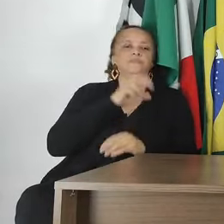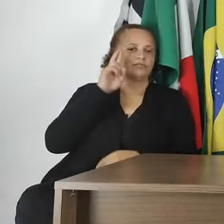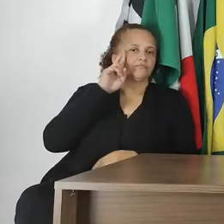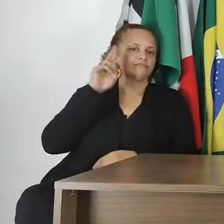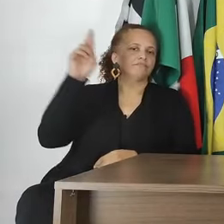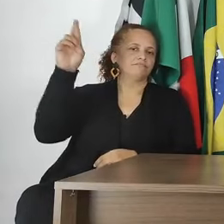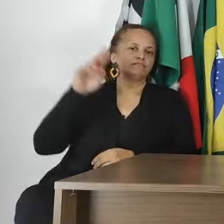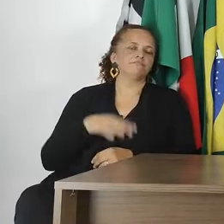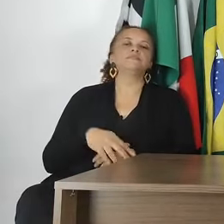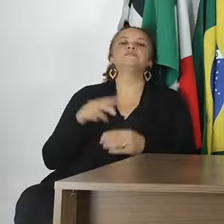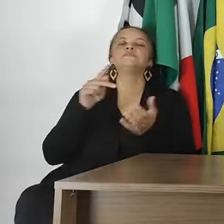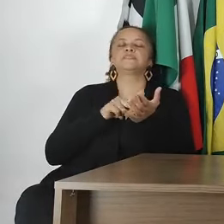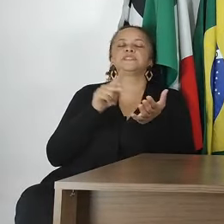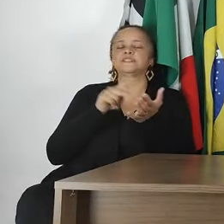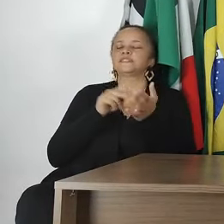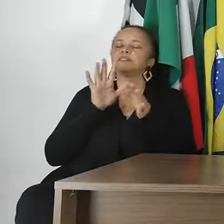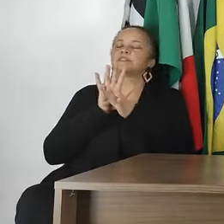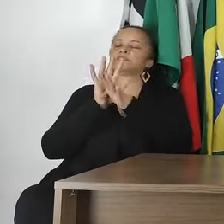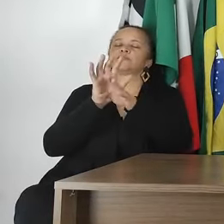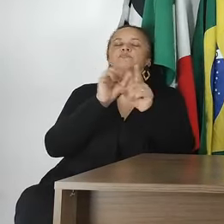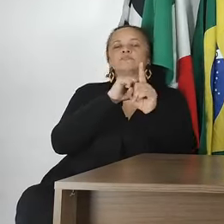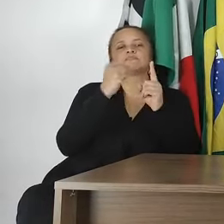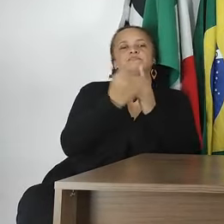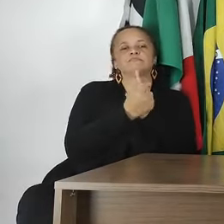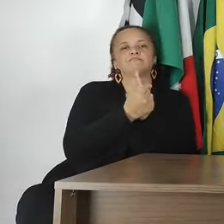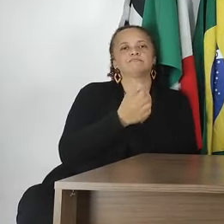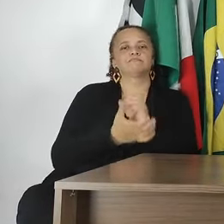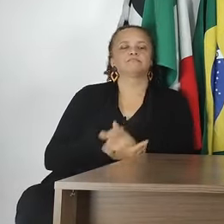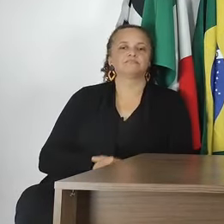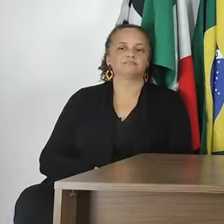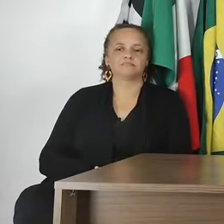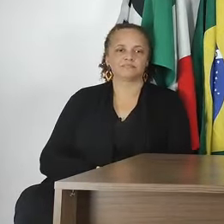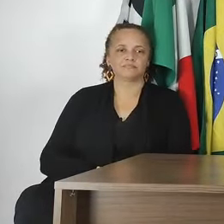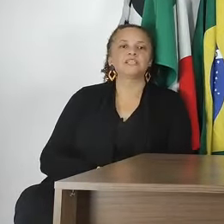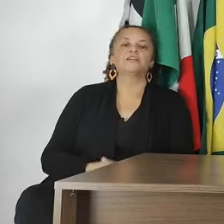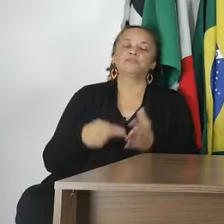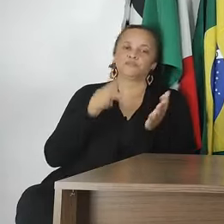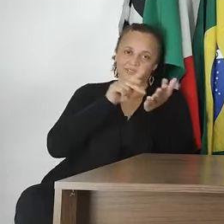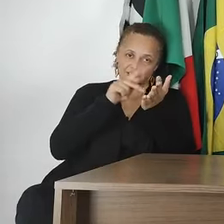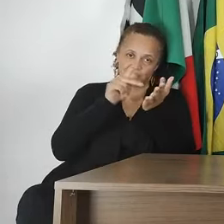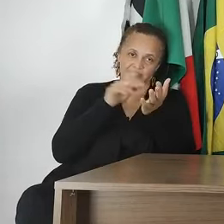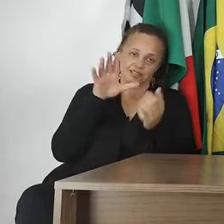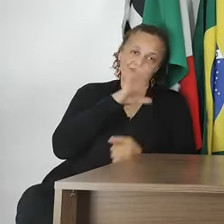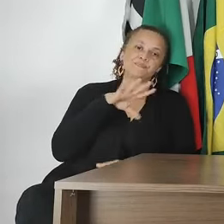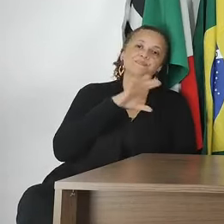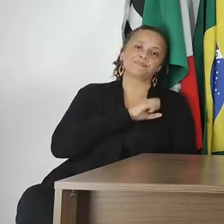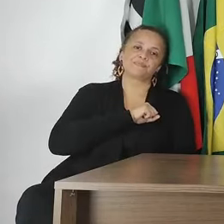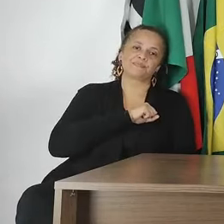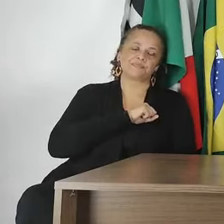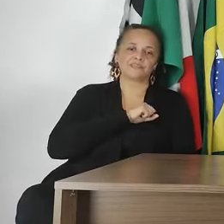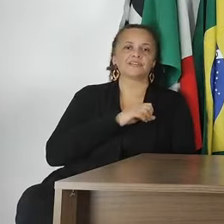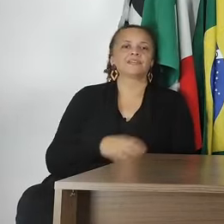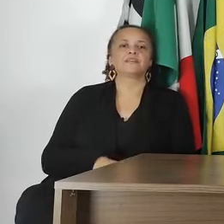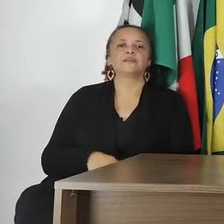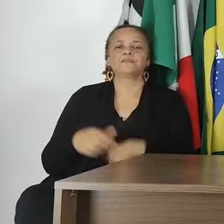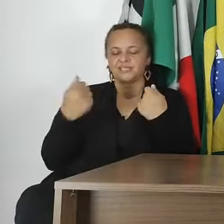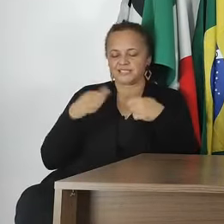social é na praticidade. O verdadeiro amor, ele exige